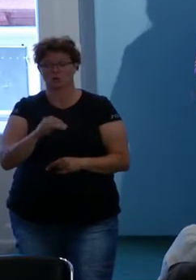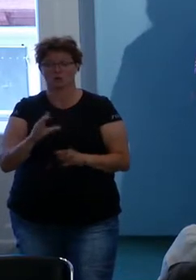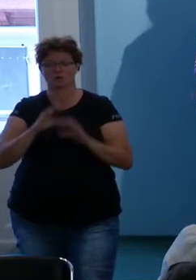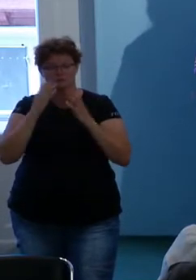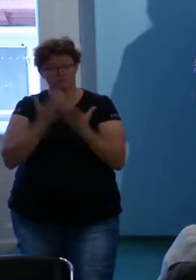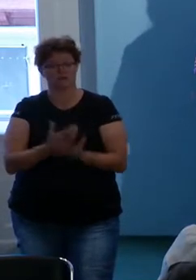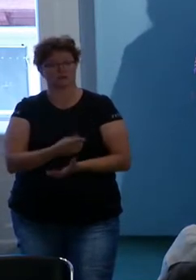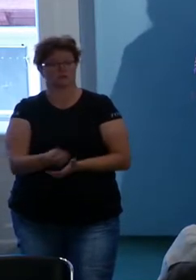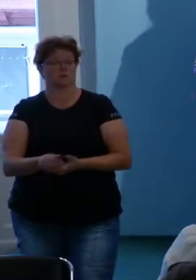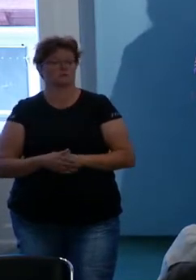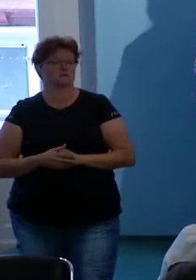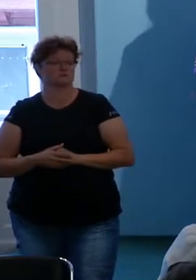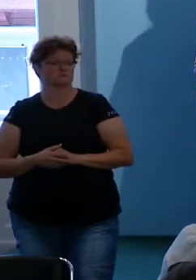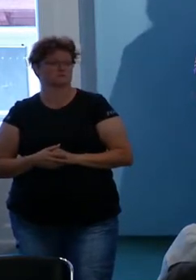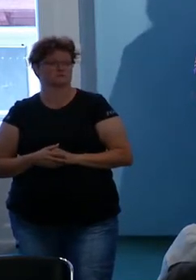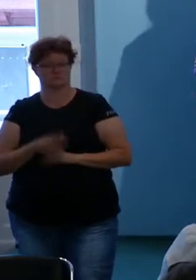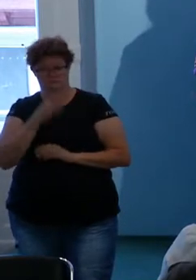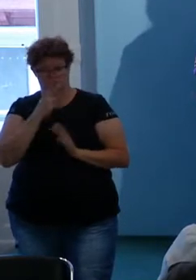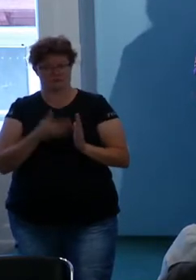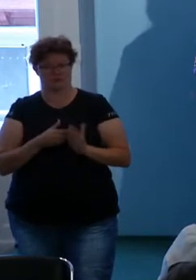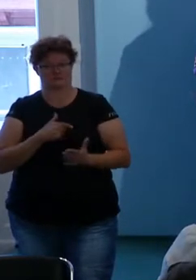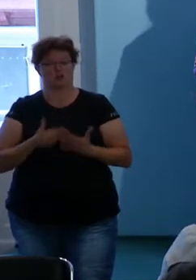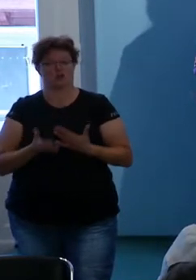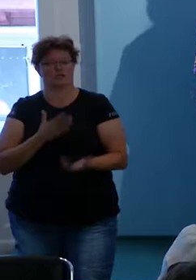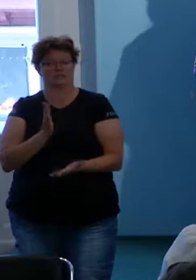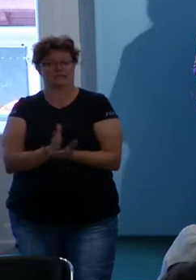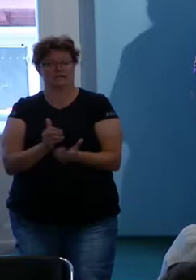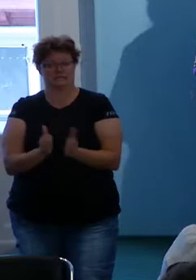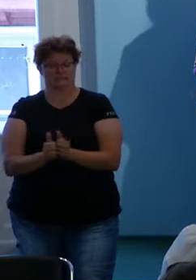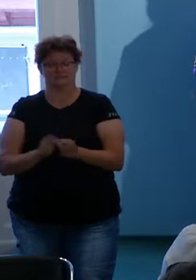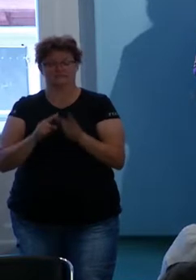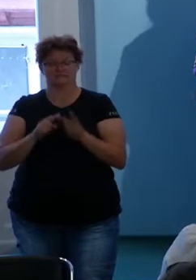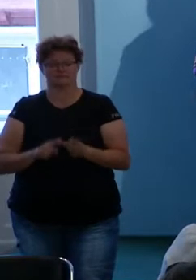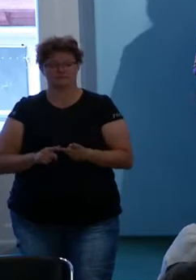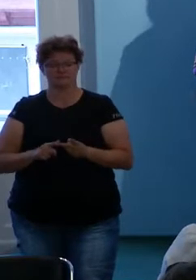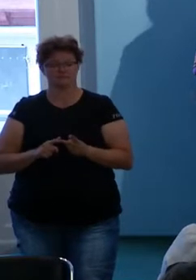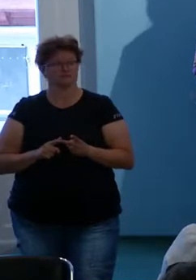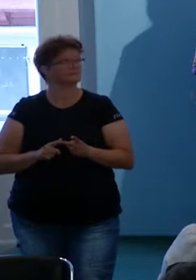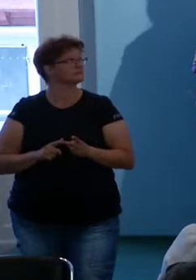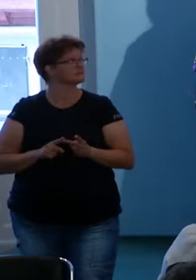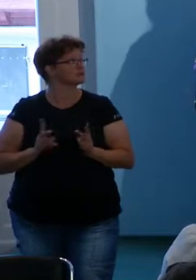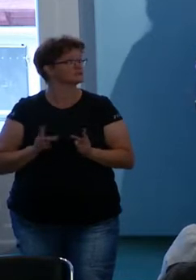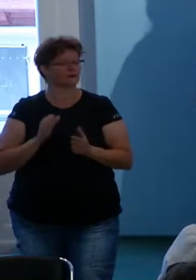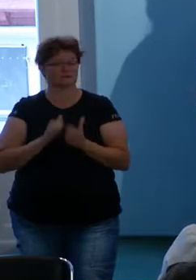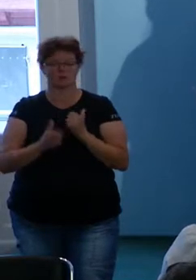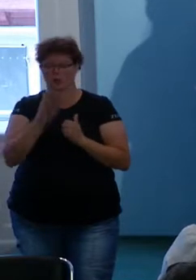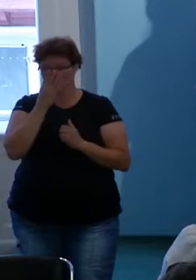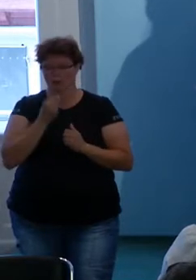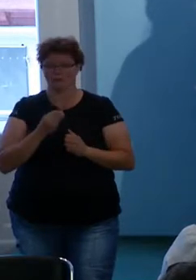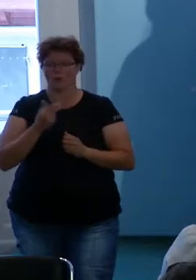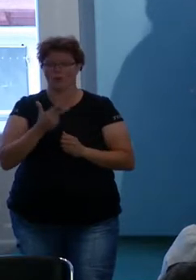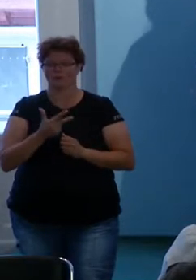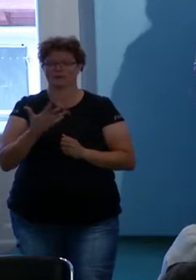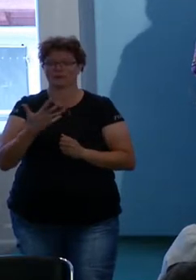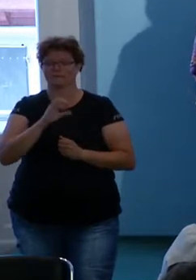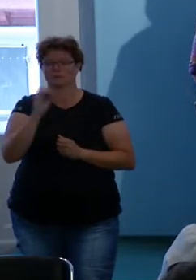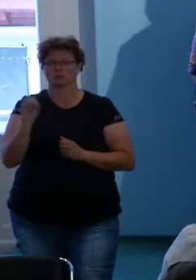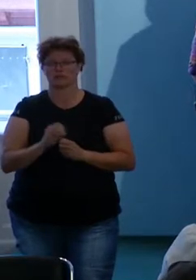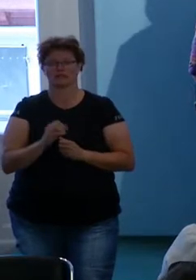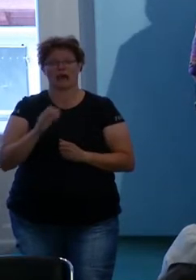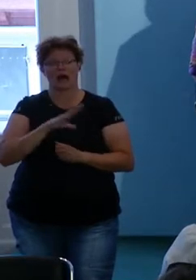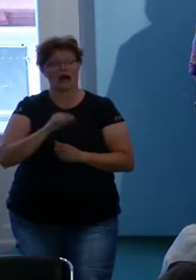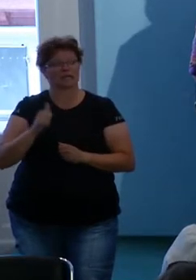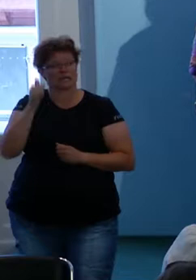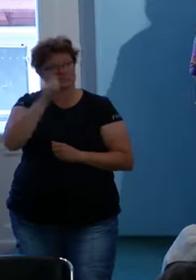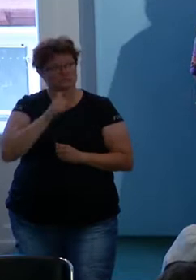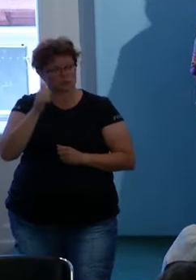det? Och stå till så att vi gör dessa på ett säkert sätt. Och det andra delen är, som vi inte får glömma, är ju att 85% av de studier